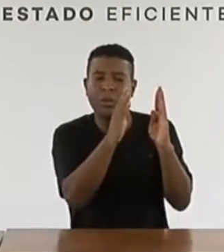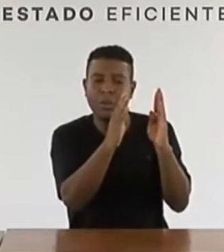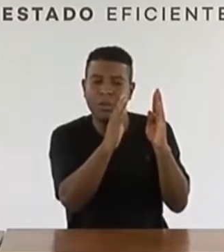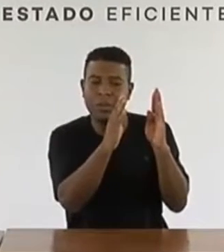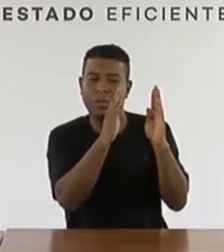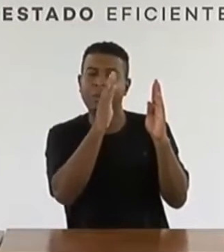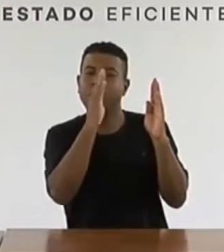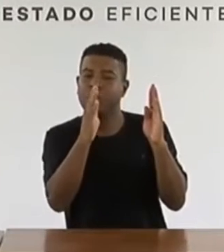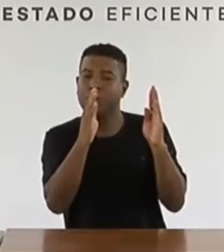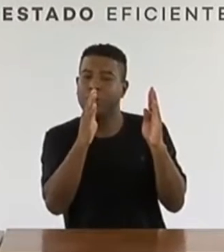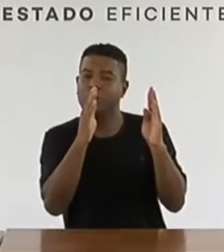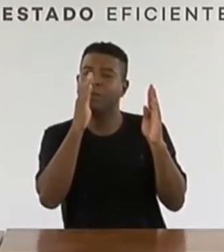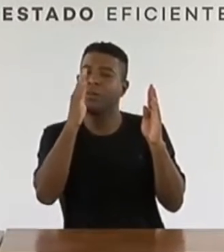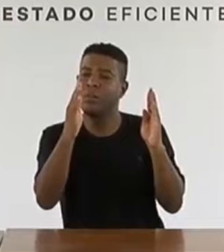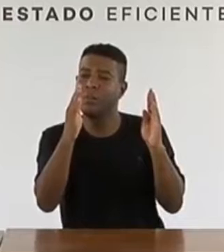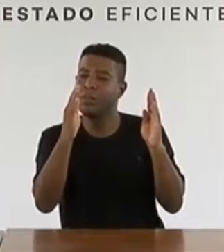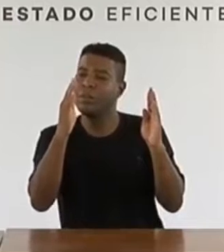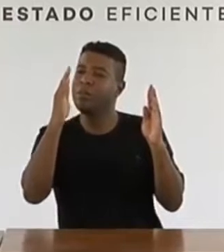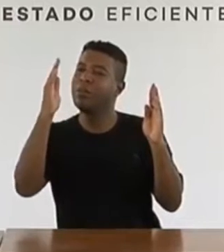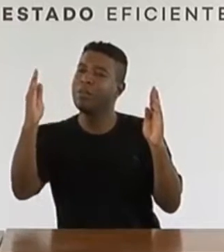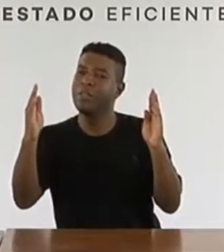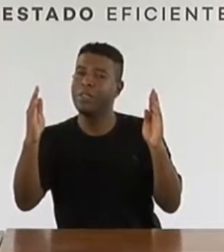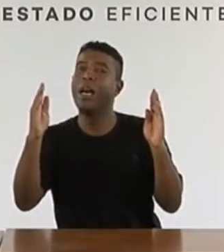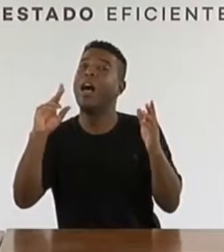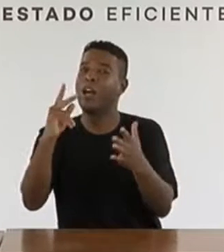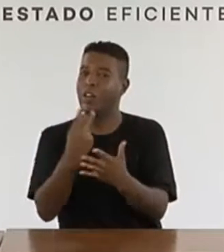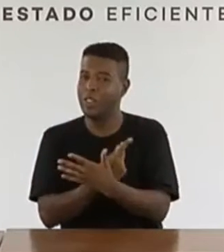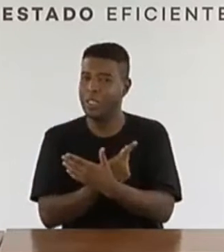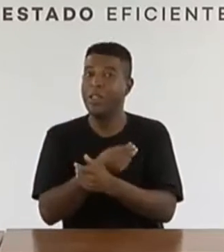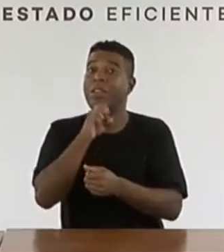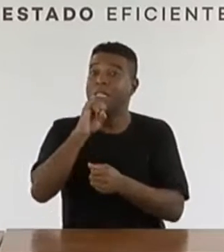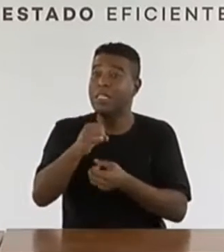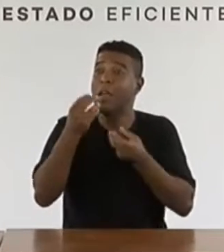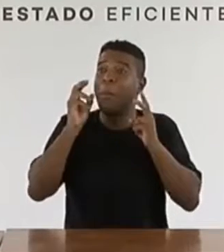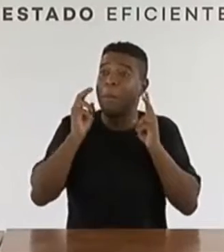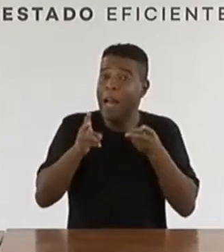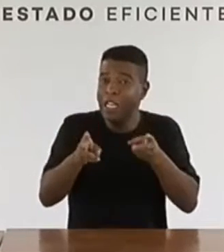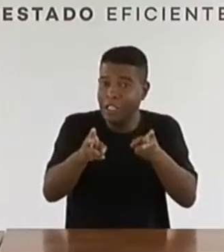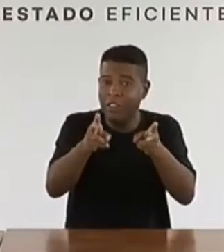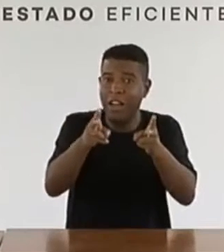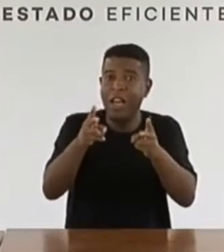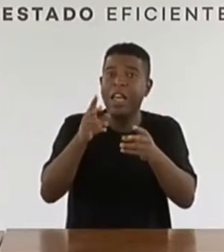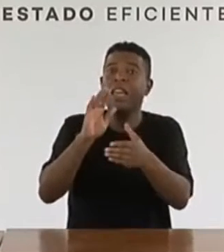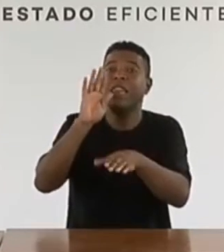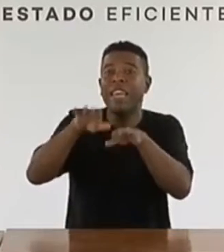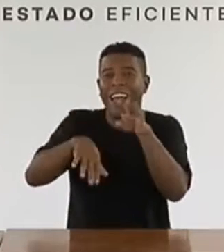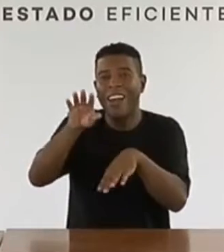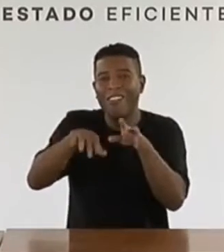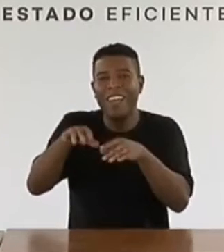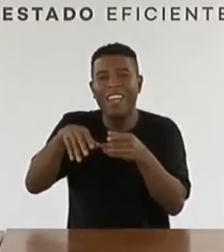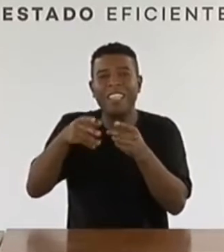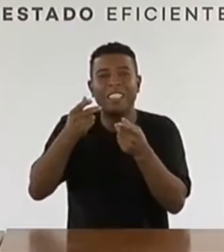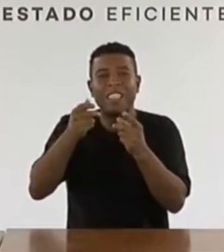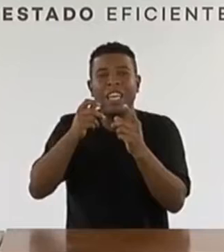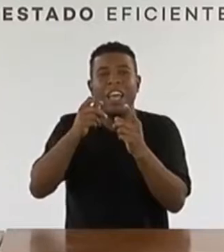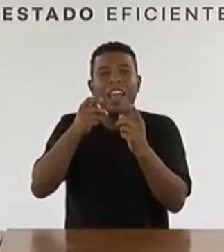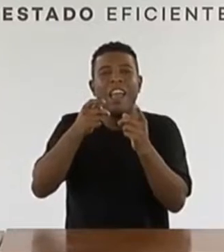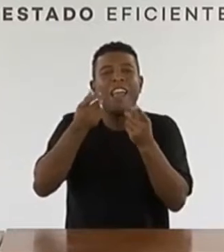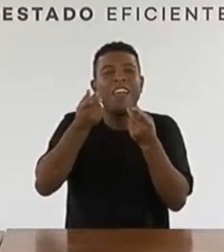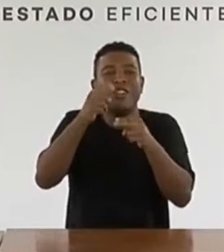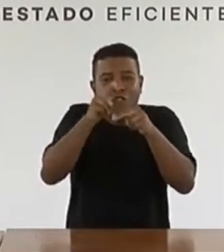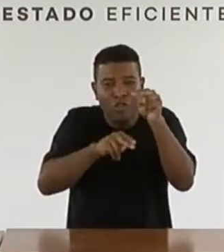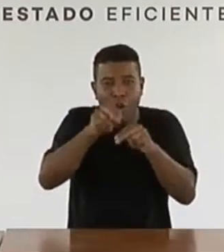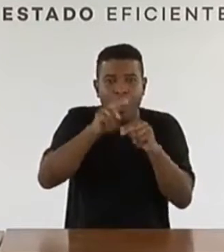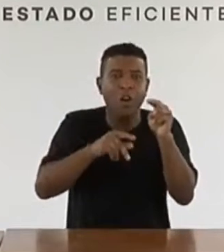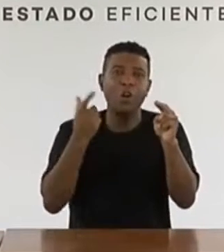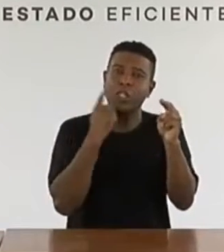junho, nós estamos também podendo falar se mantiver do jeito que está, às vezes chegar em julho. Então, não há essa precisão,